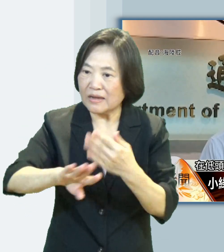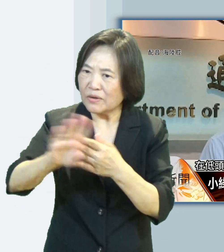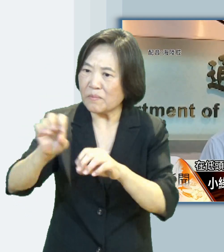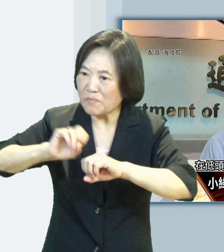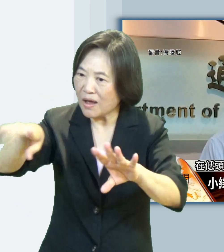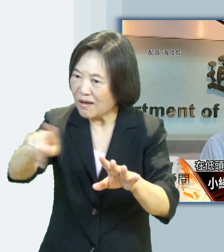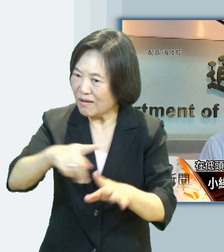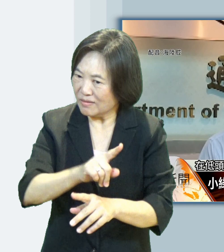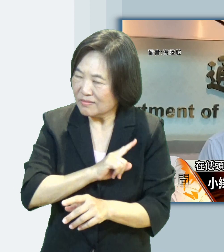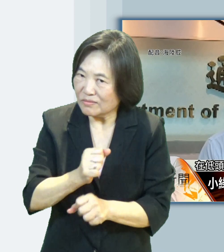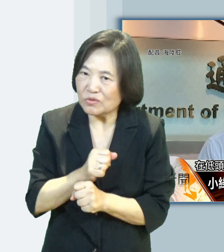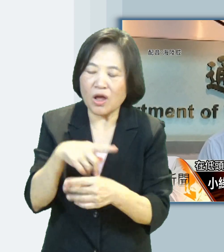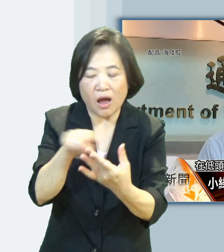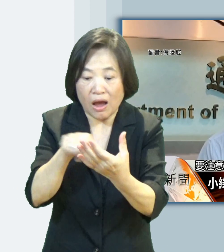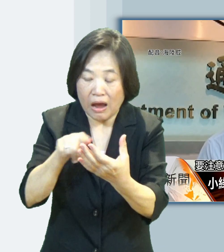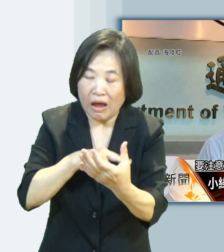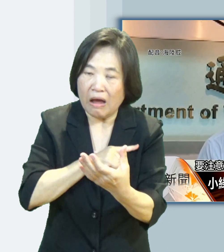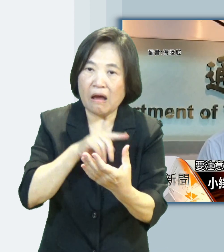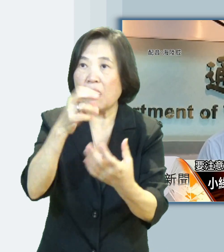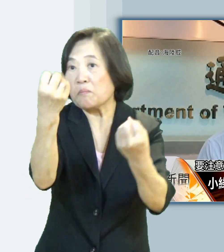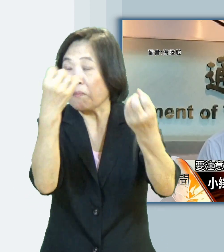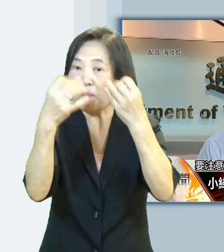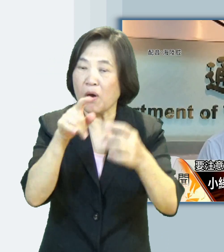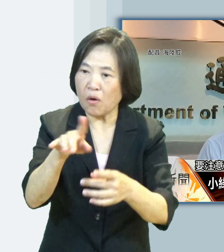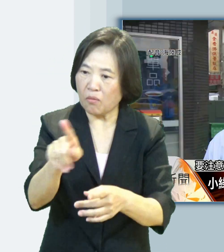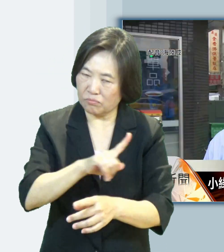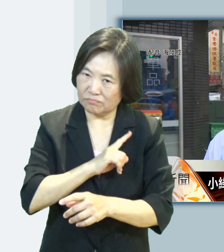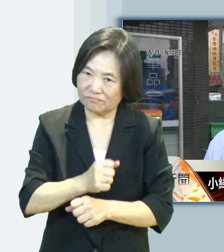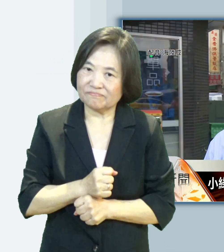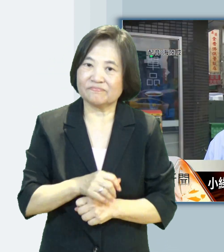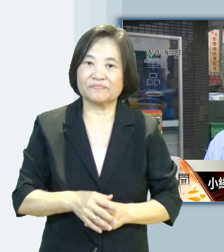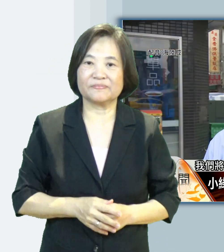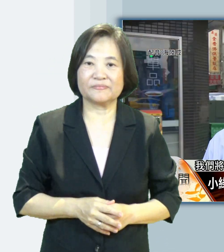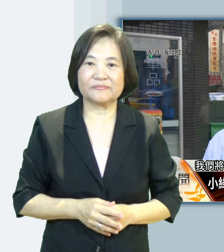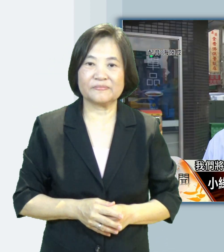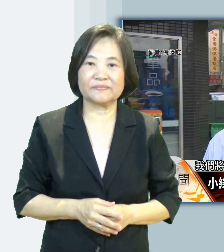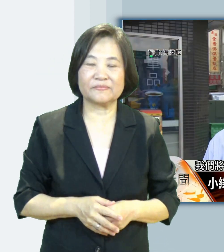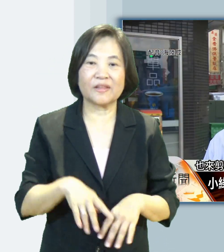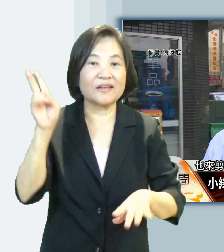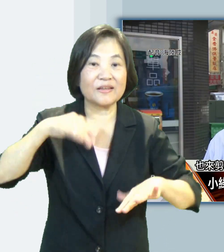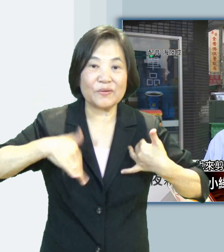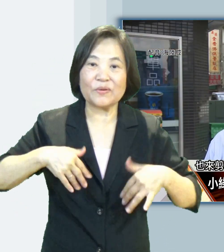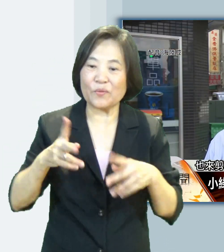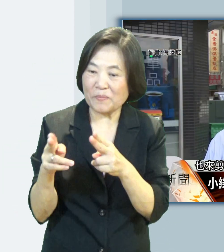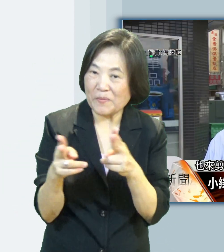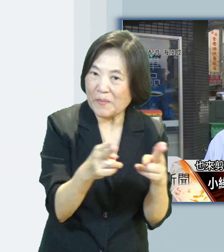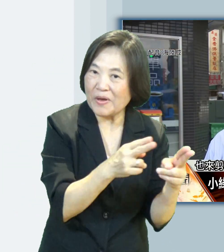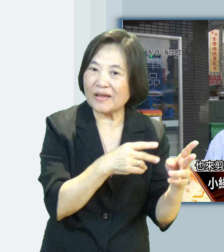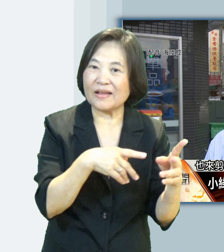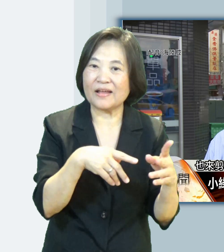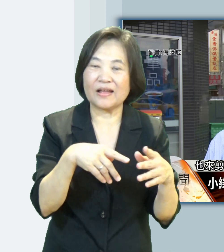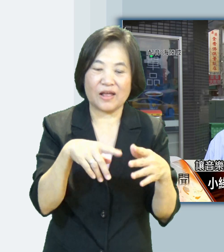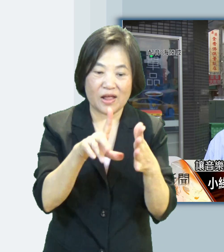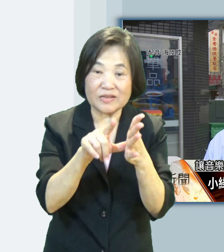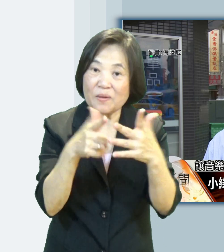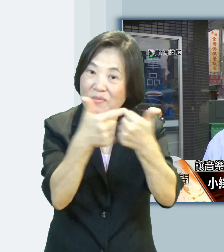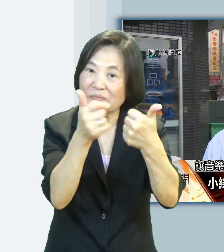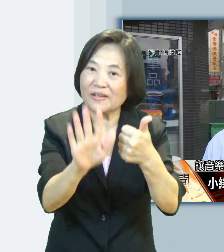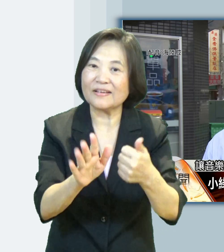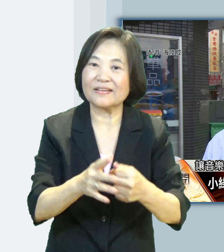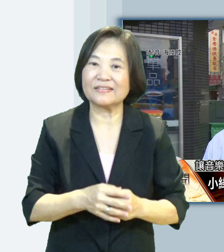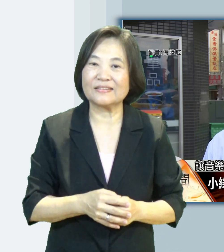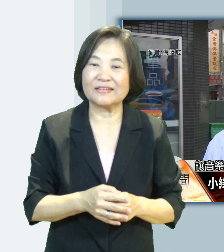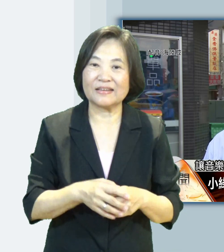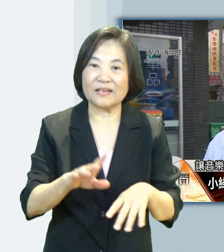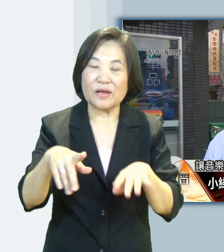滑手机的一些民众人要注意到耗子的一个变换。 我们将音乐也来剪辑成这个描述，让音乐中最精